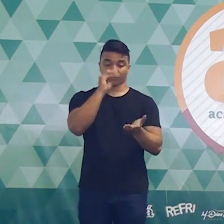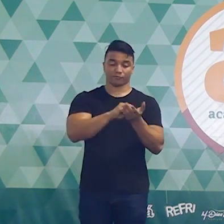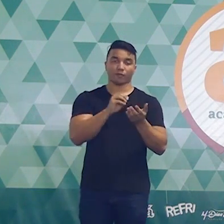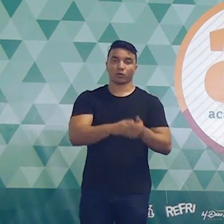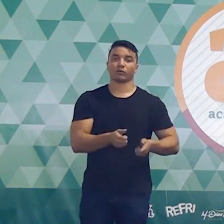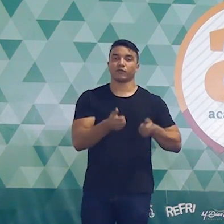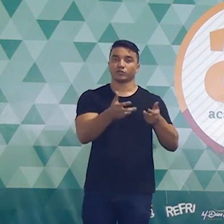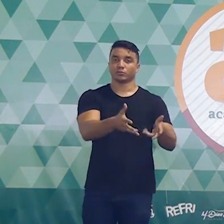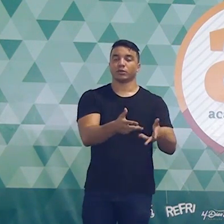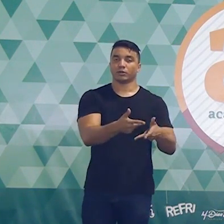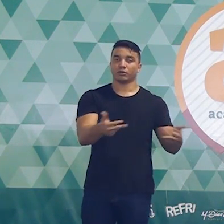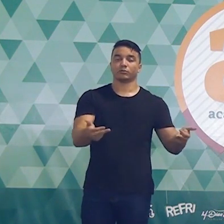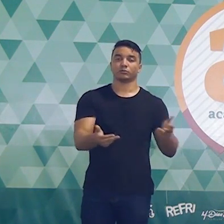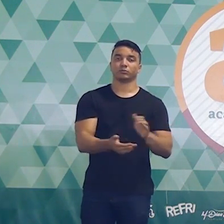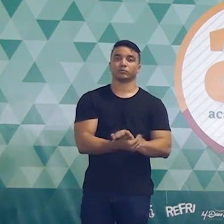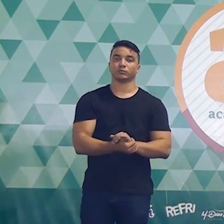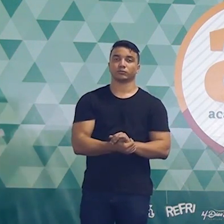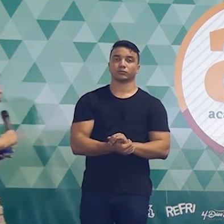escassez de investimentos.